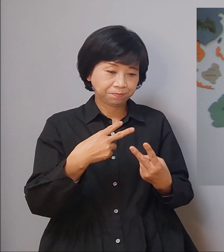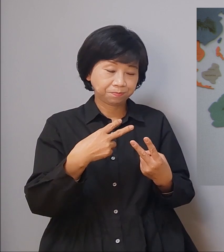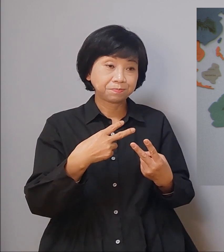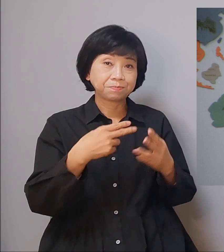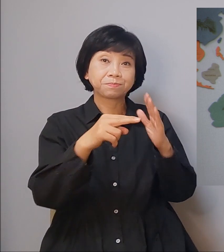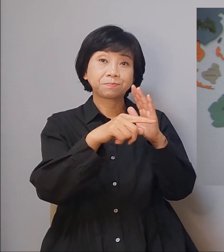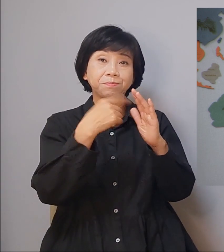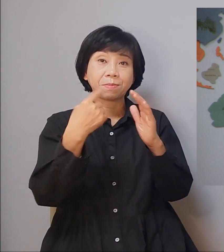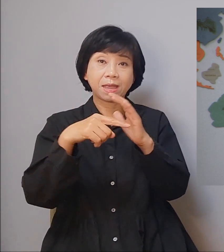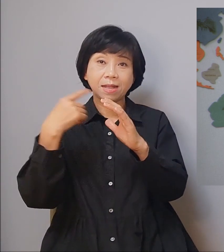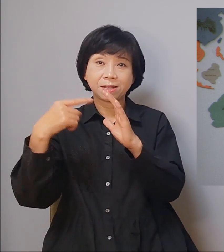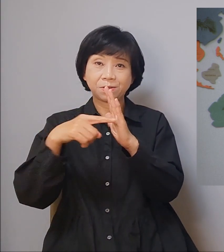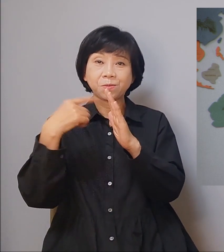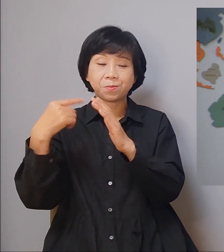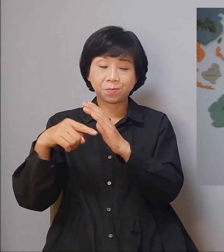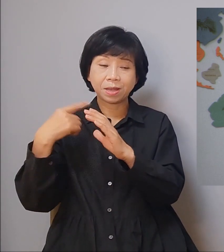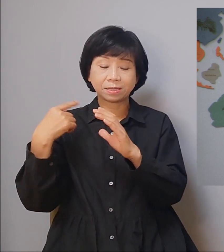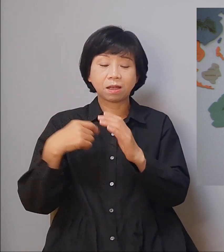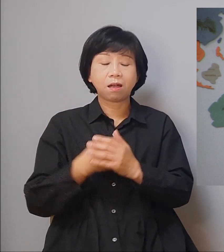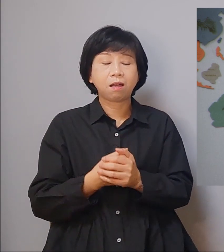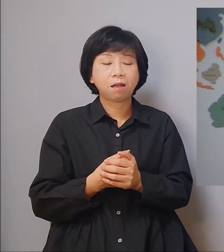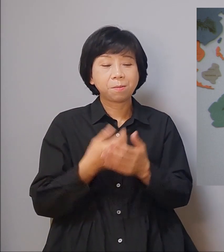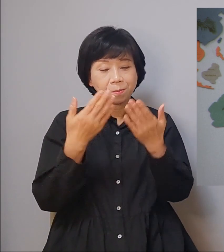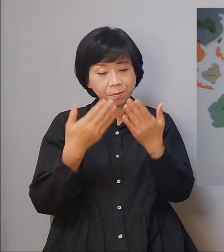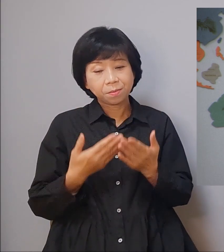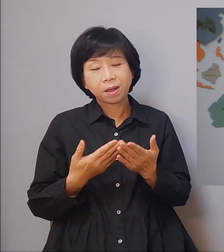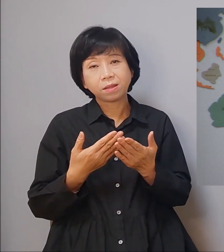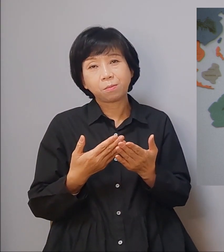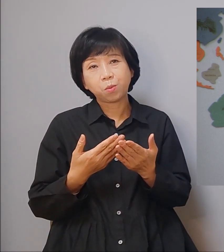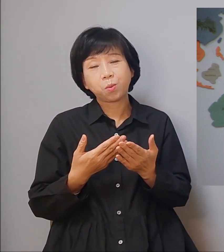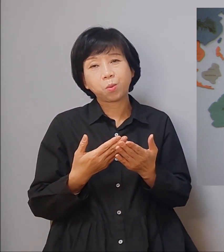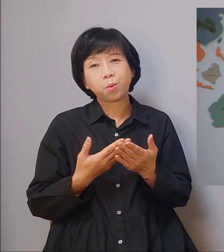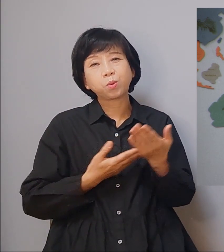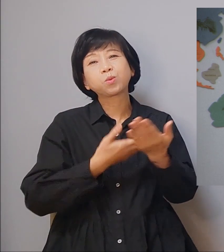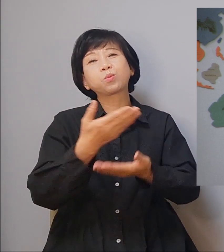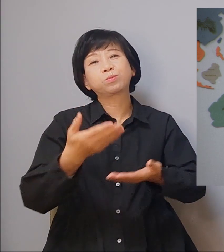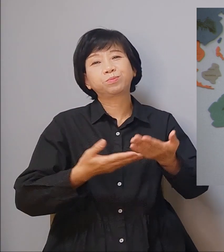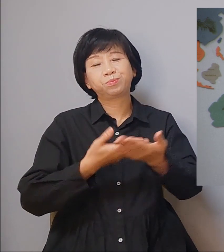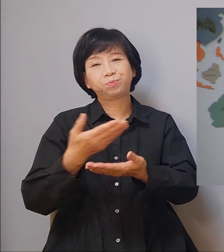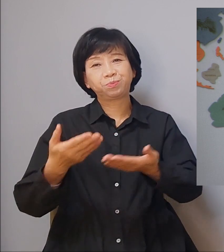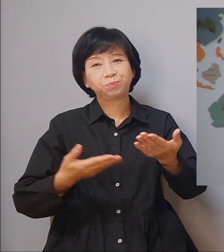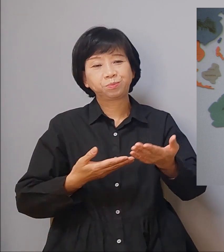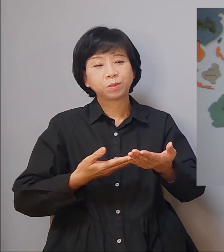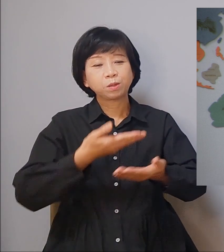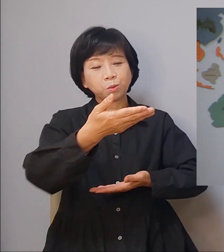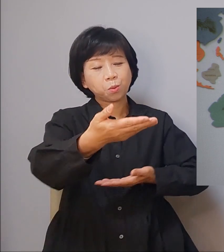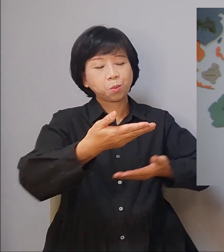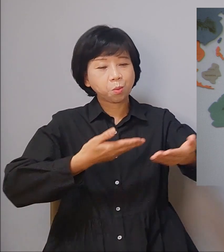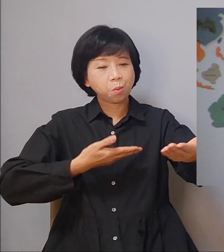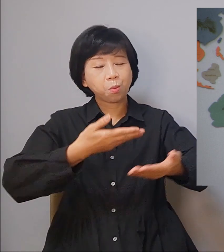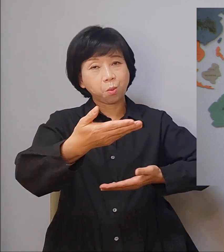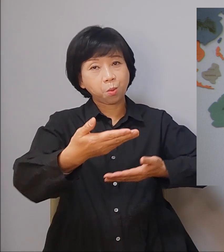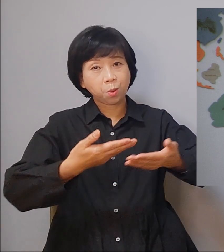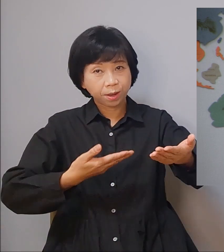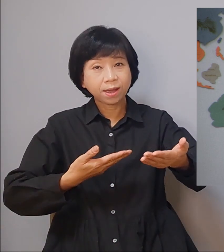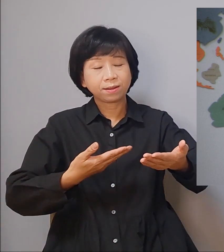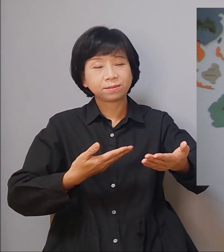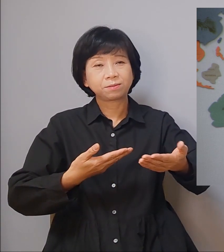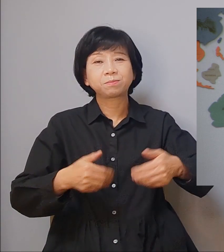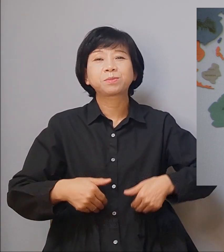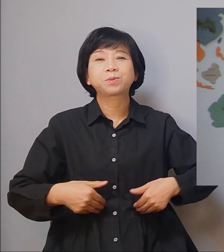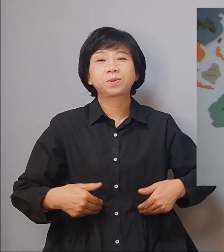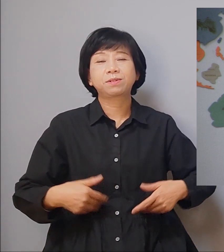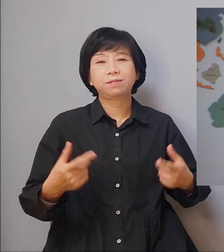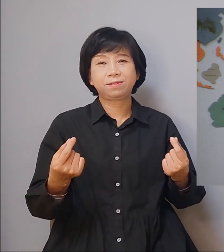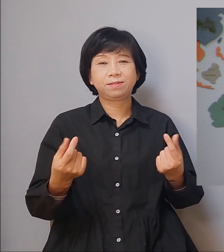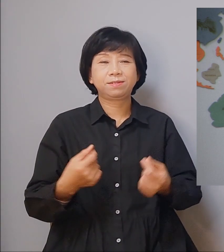지금 통지가 됐습니다. 국내 선교, 해외 선교 또 같이 참여하는 협력 관계에 있는 우리 목회자들에게 이미